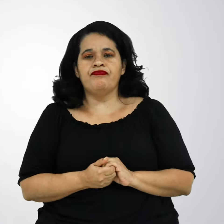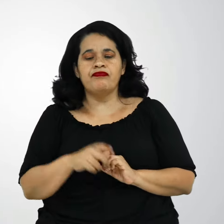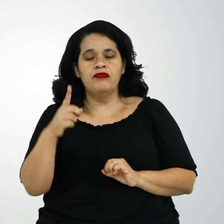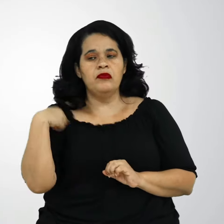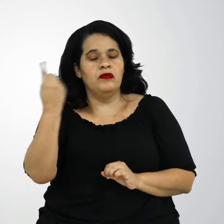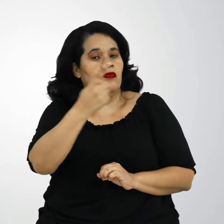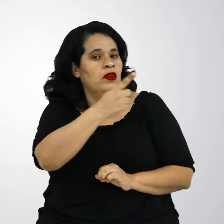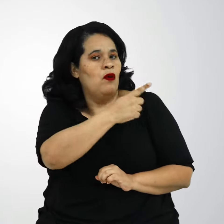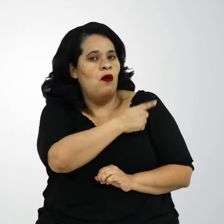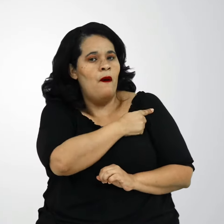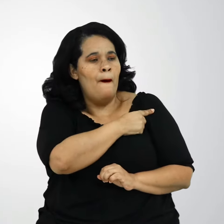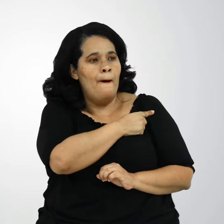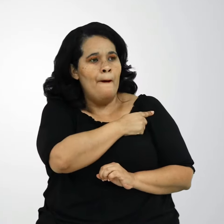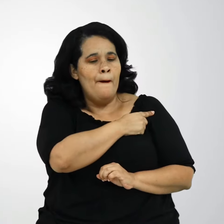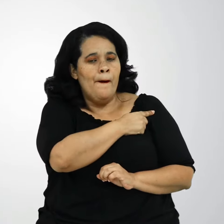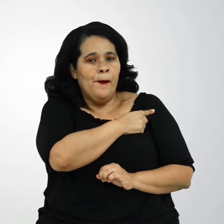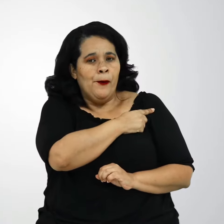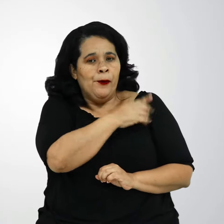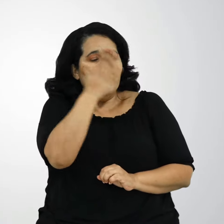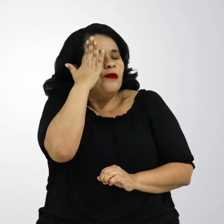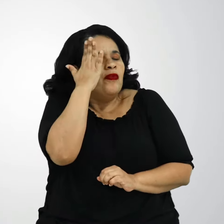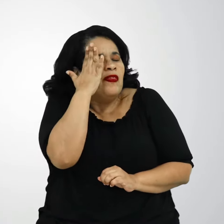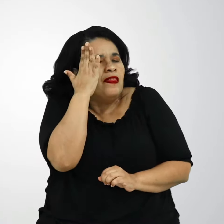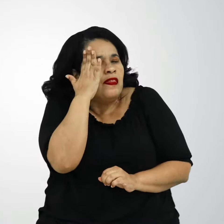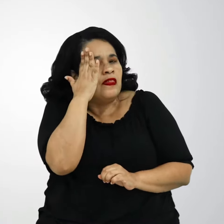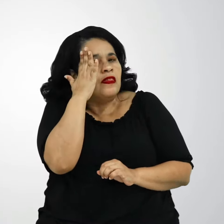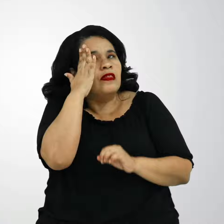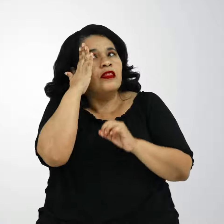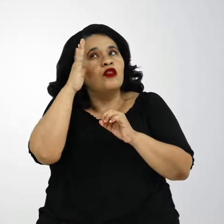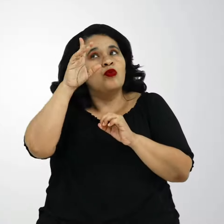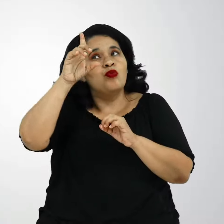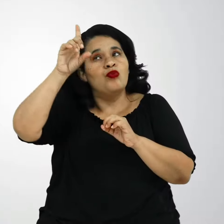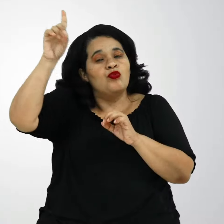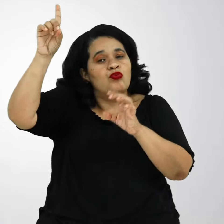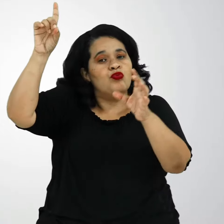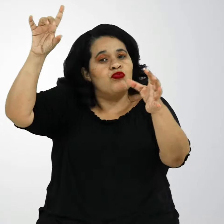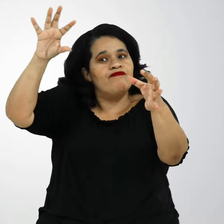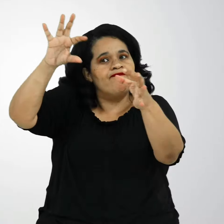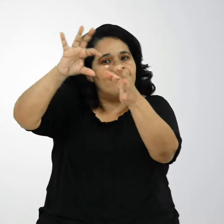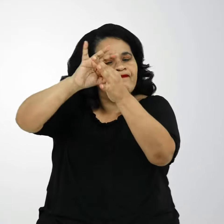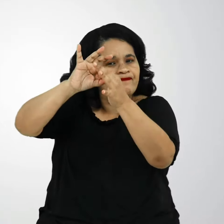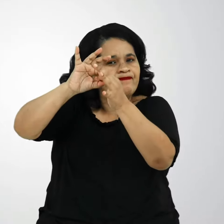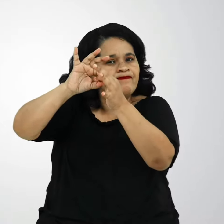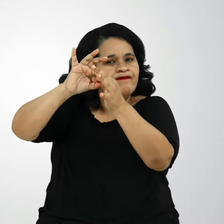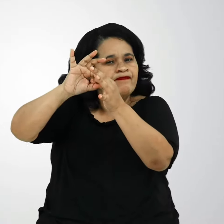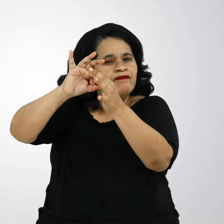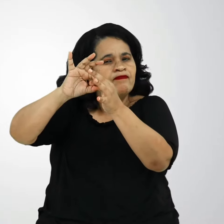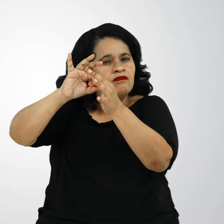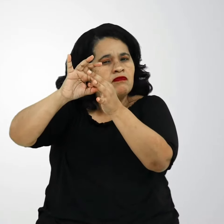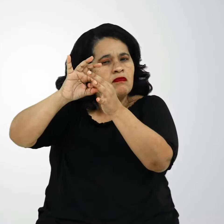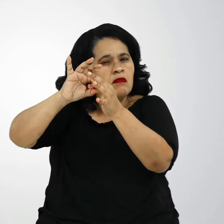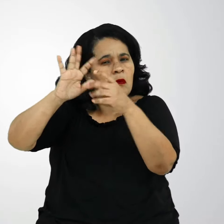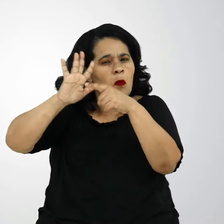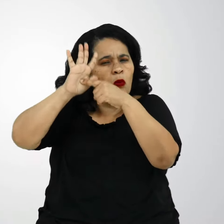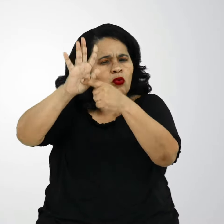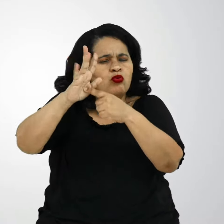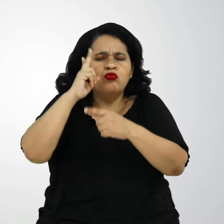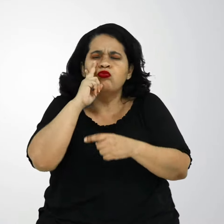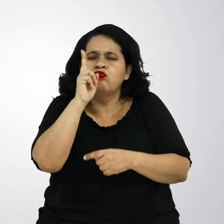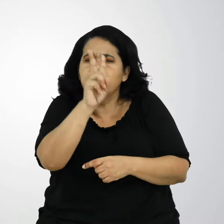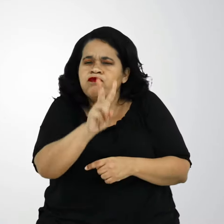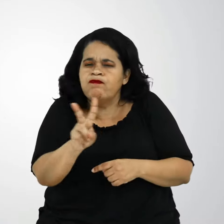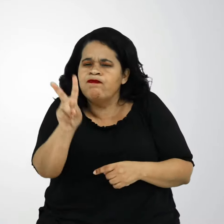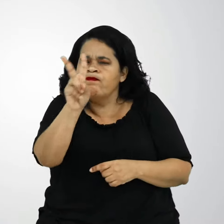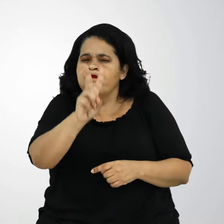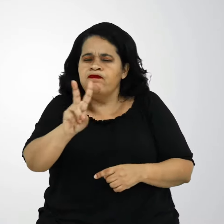aqui que essa aliança que o Senhor faz, dando essa visão para Daniel, não seria uma aliança